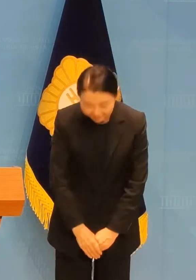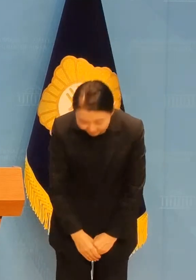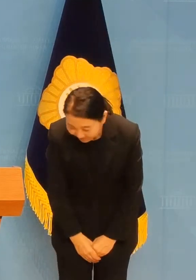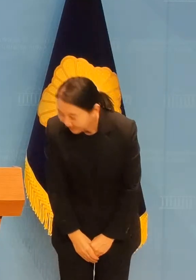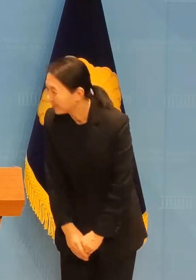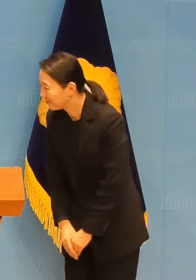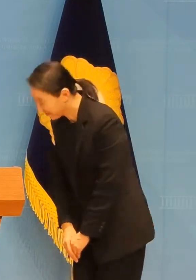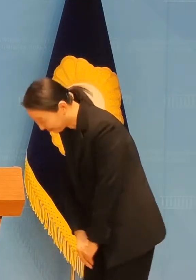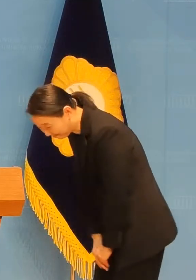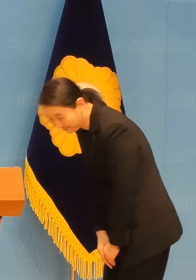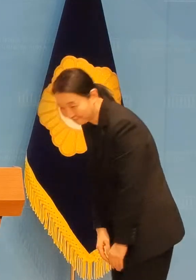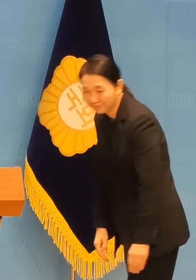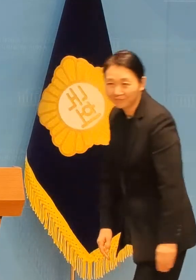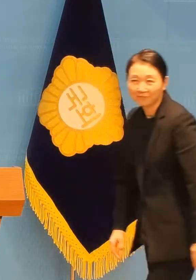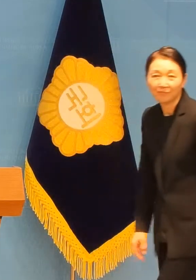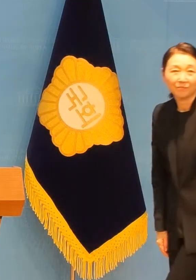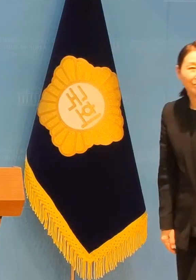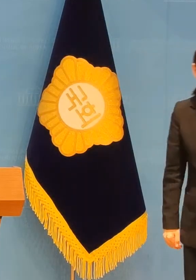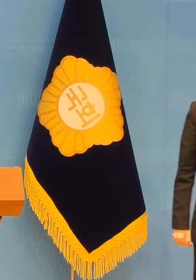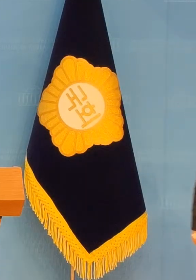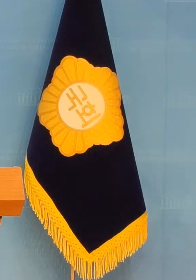고생하셨습니다.